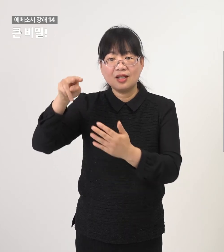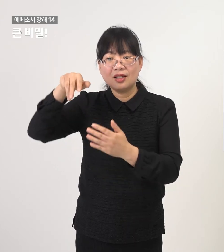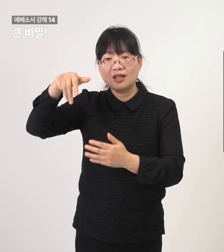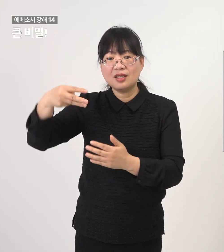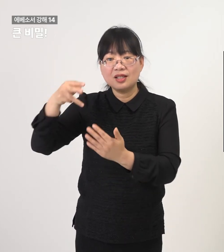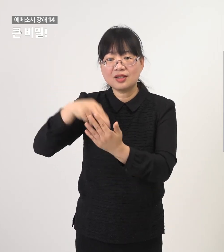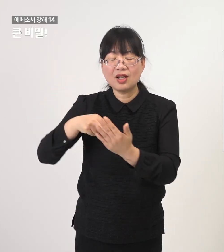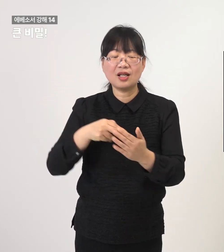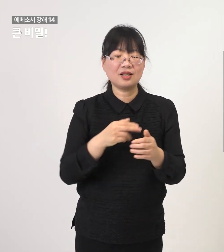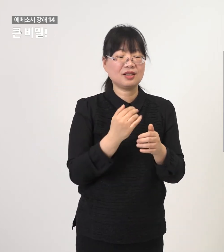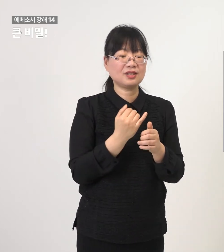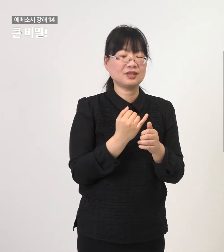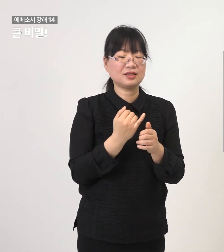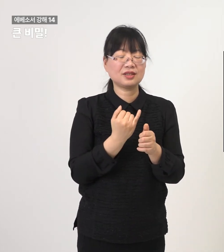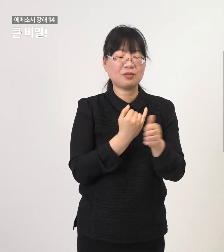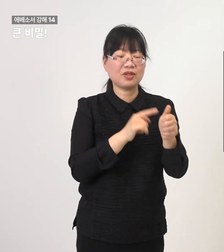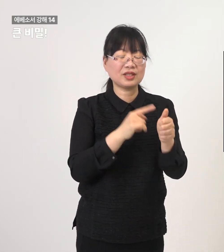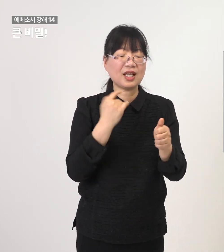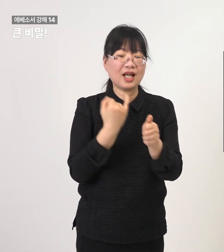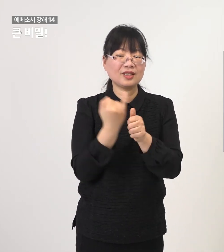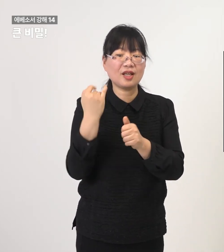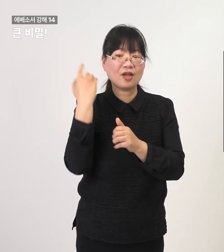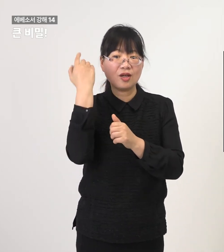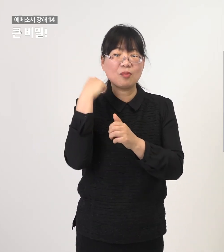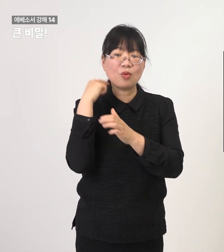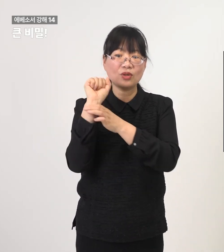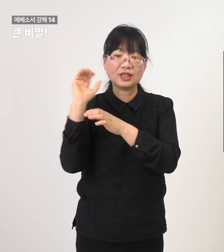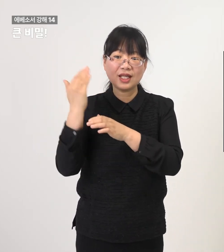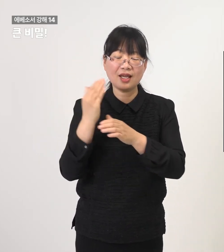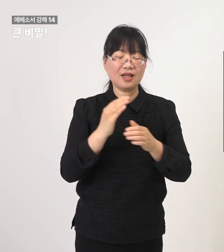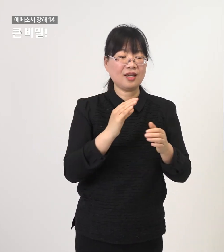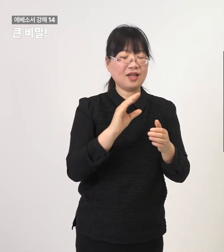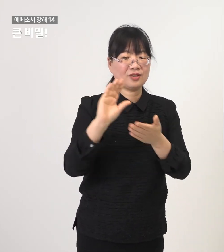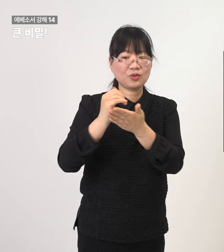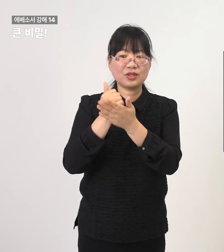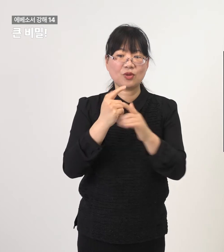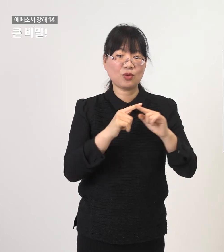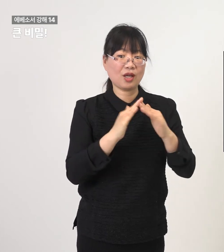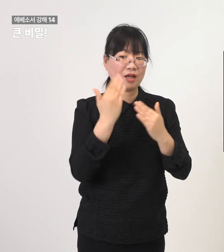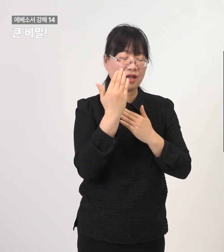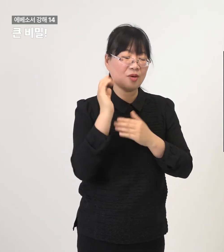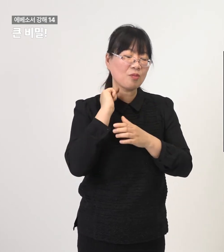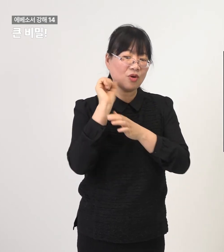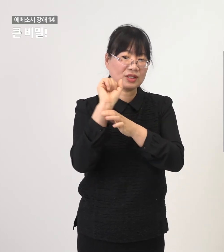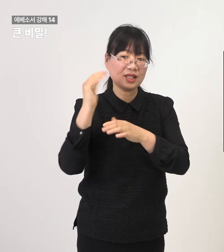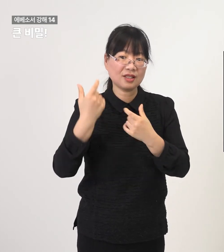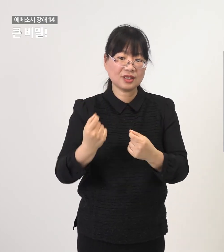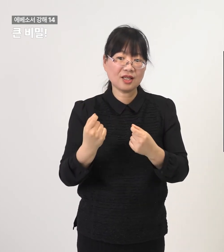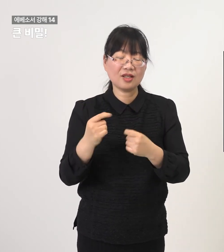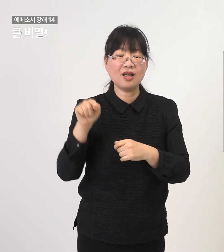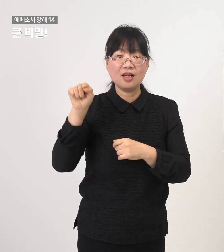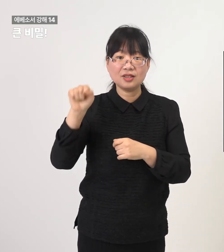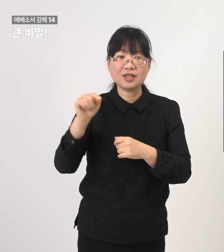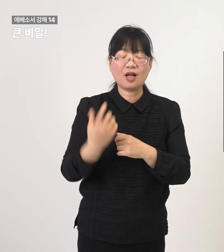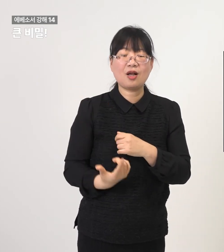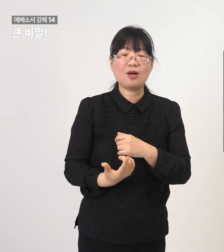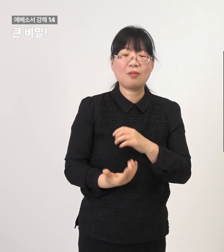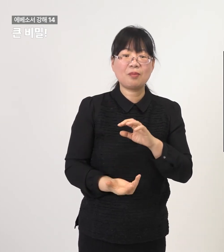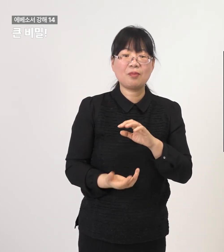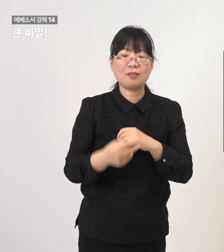아내의 머리됨이 그리스도께서 교회의 머리됨과 같음이니 그가 바로 몸의